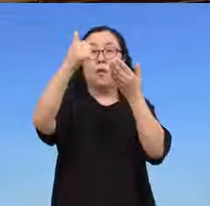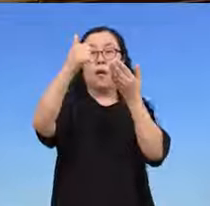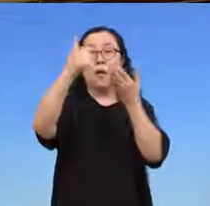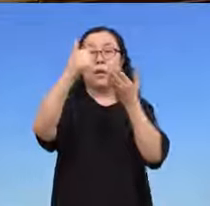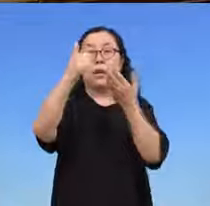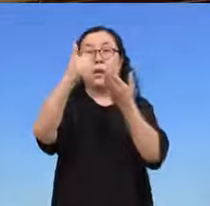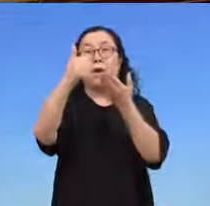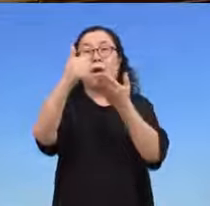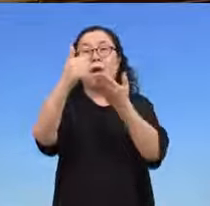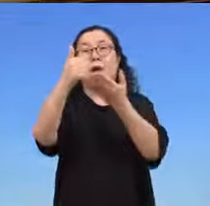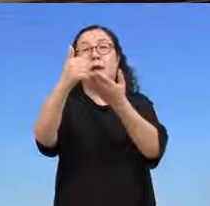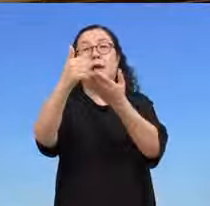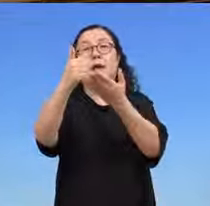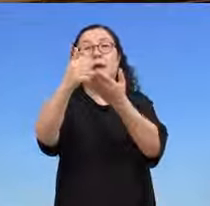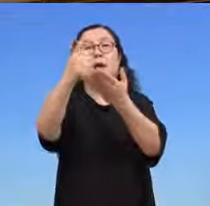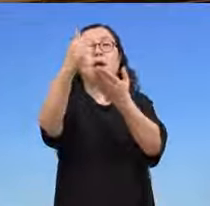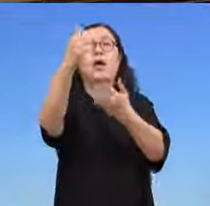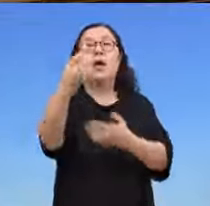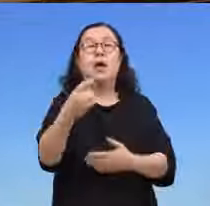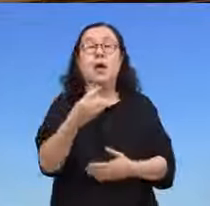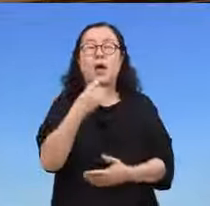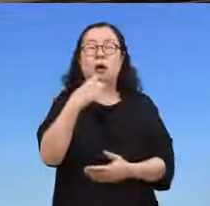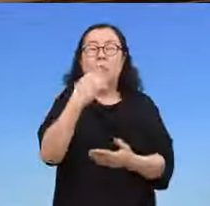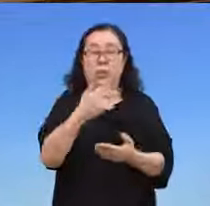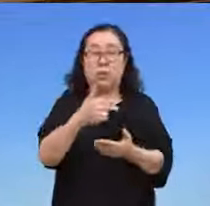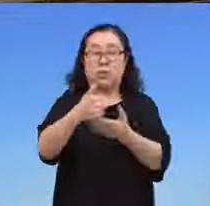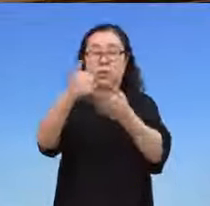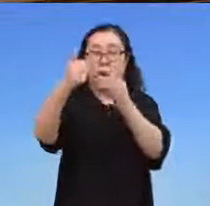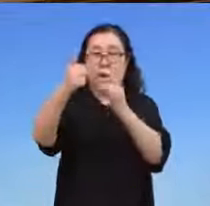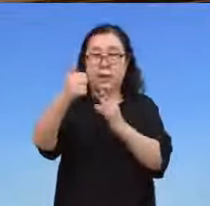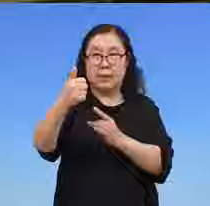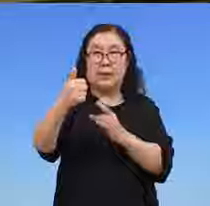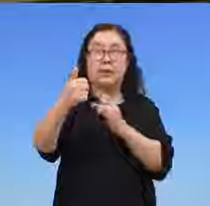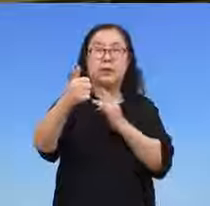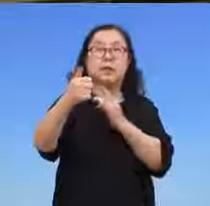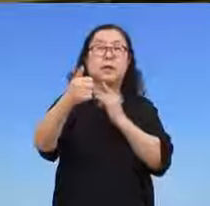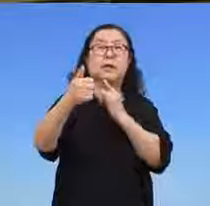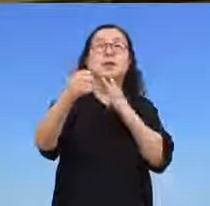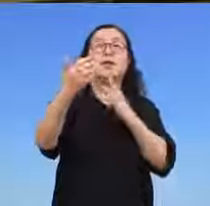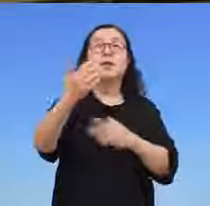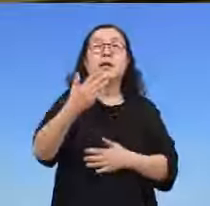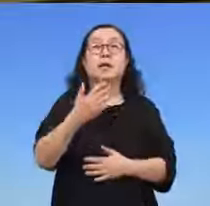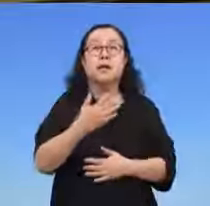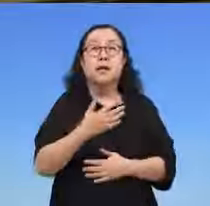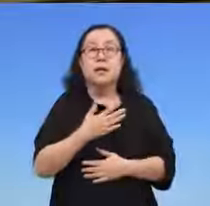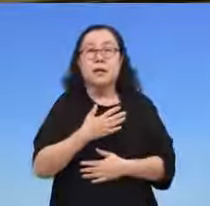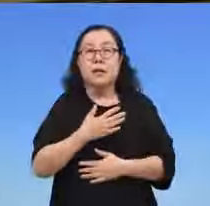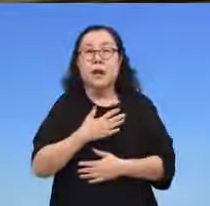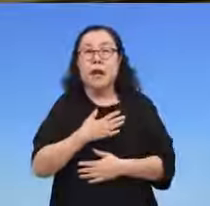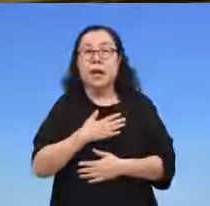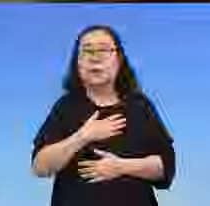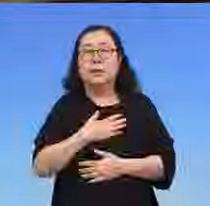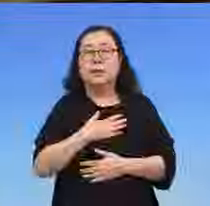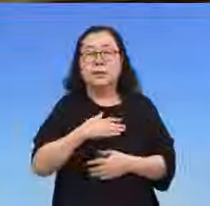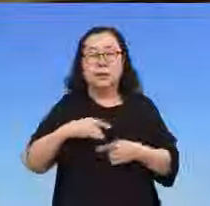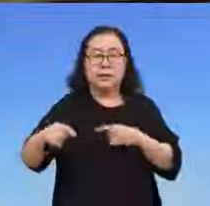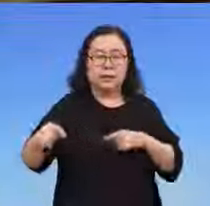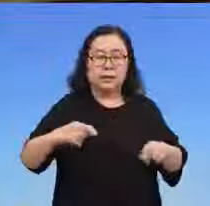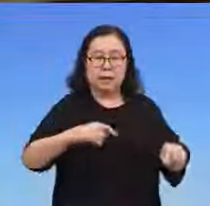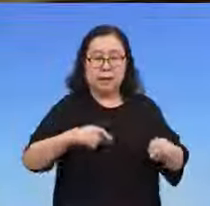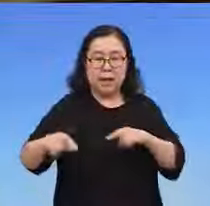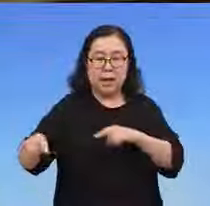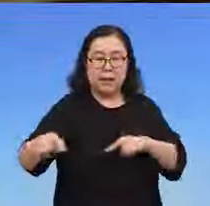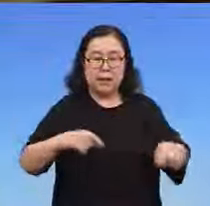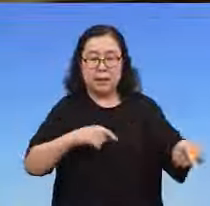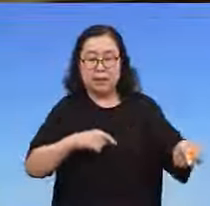능력의 원천 되시는 그 하나님 아버지 오직 주만이 나를 다스리네.